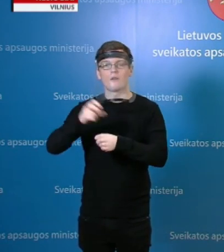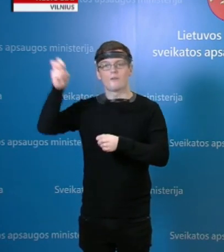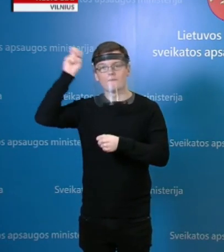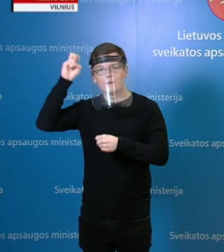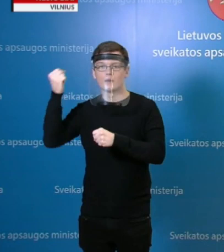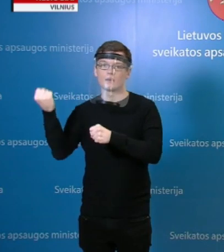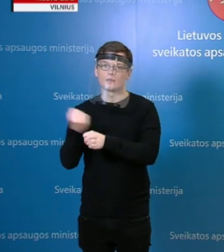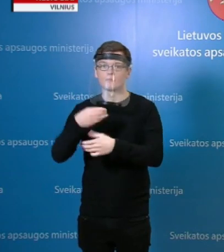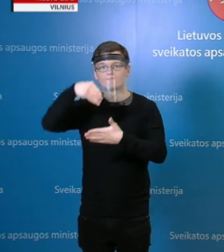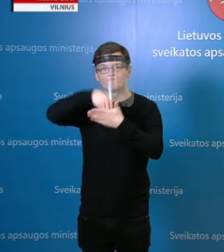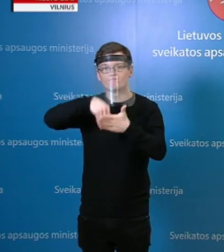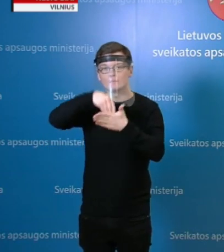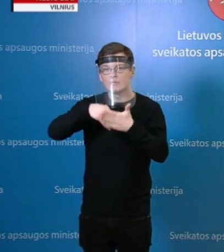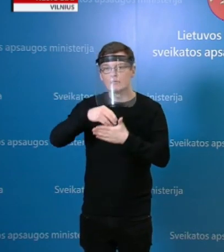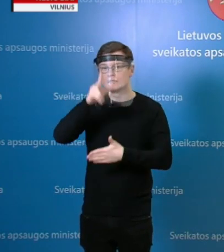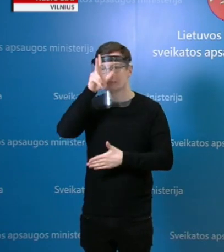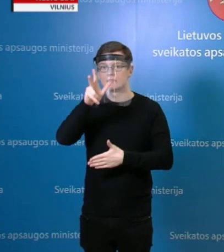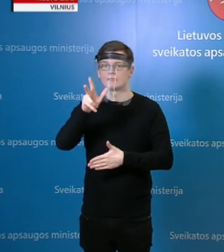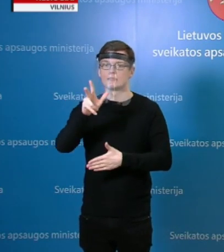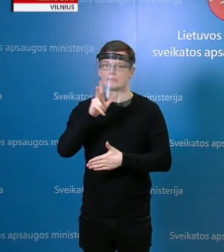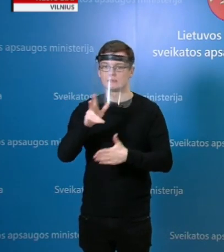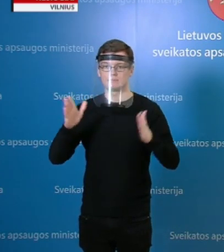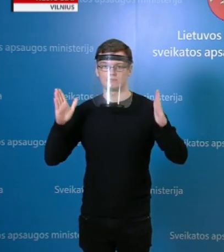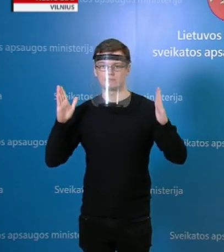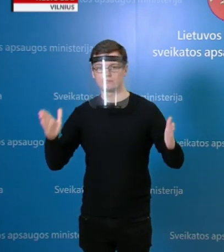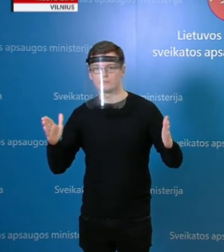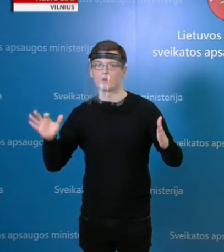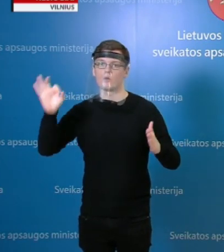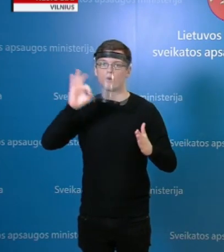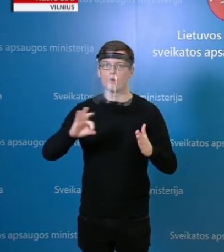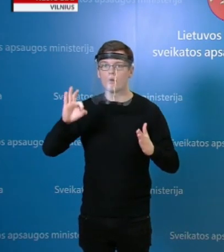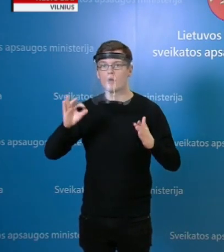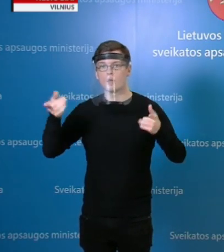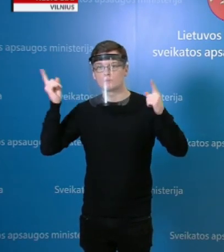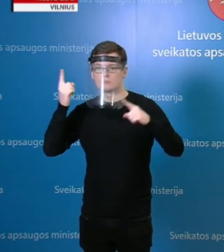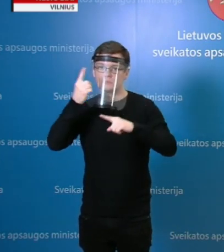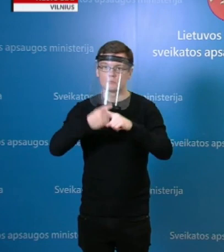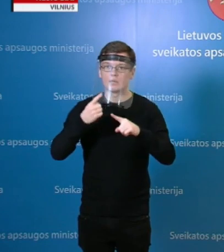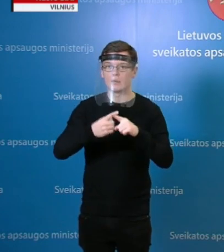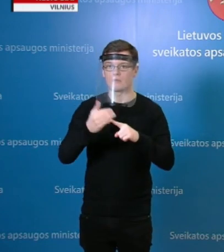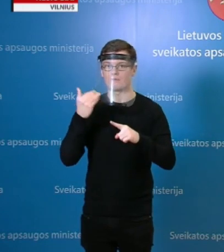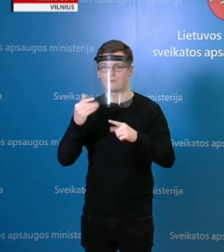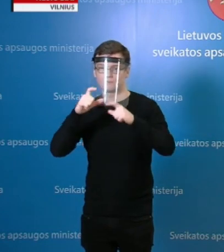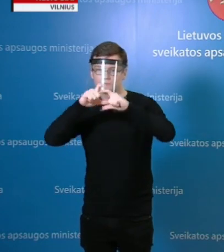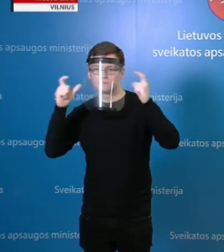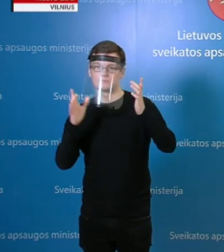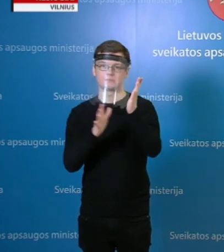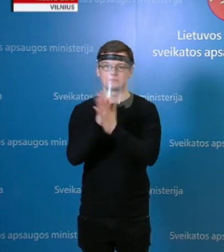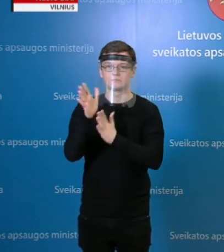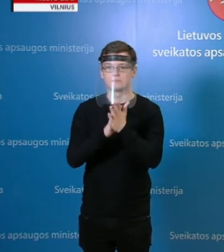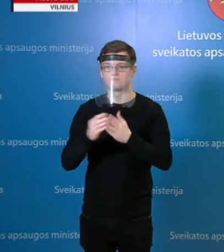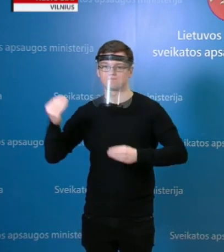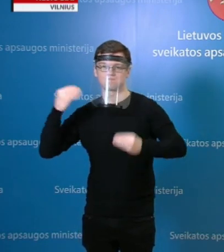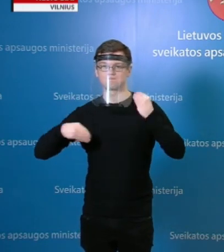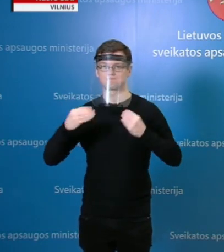nemažesnį negu 3 mėnesių atsargų rezervą, būtent kalbant apie asmens apsaugos priemonės. 3 mėnesių apsaugos rezervas